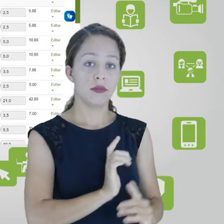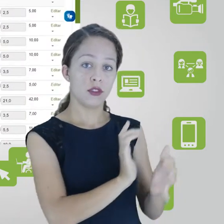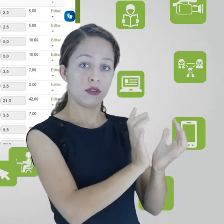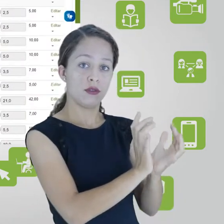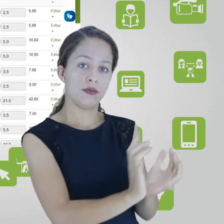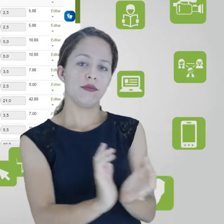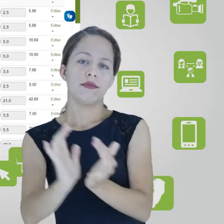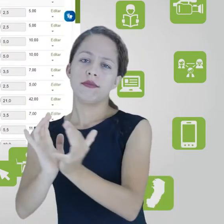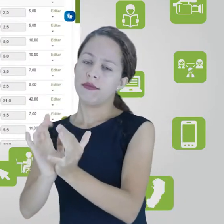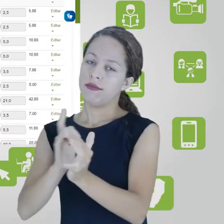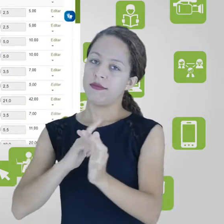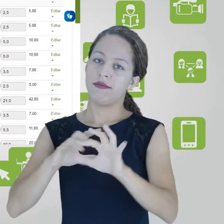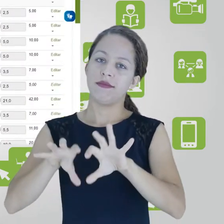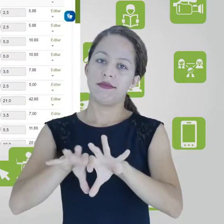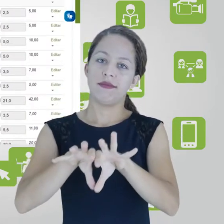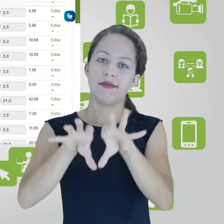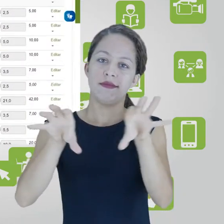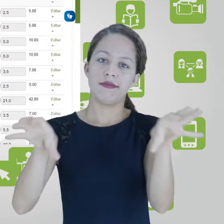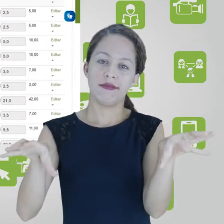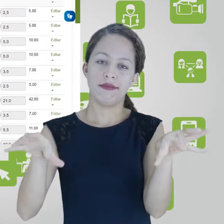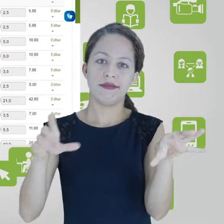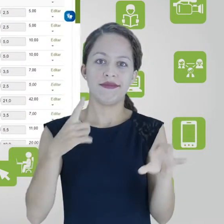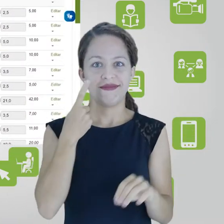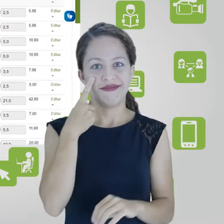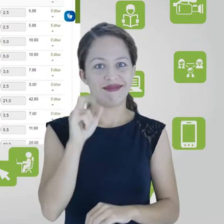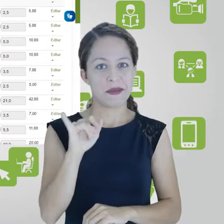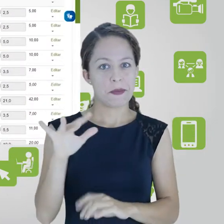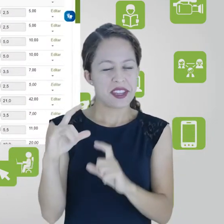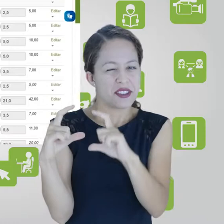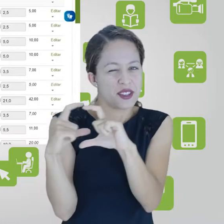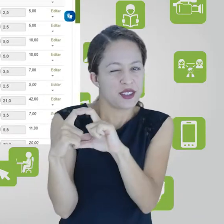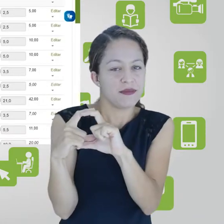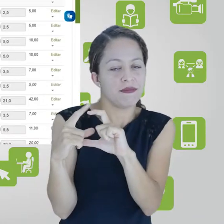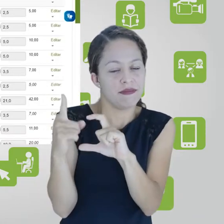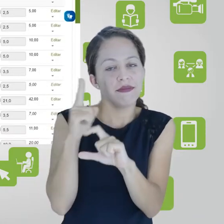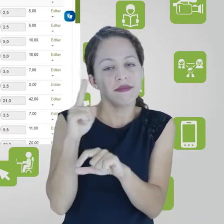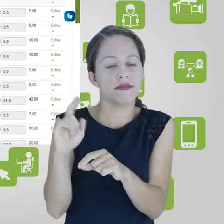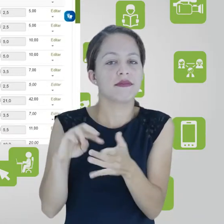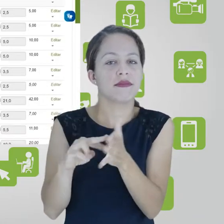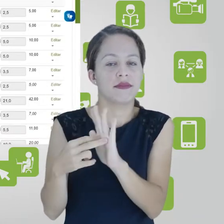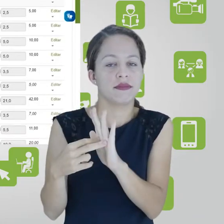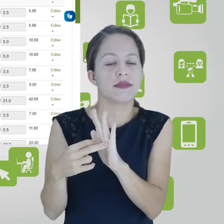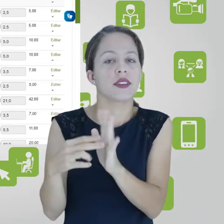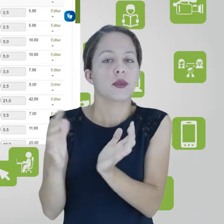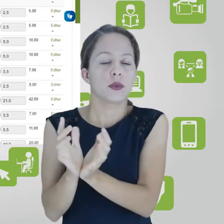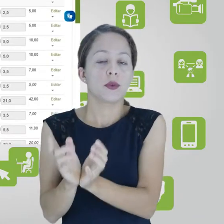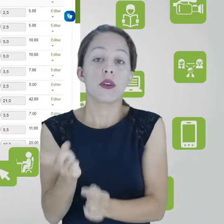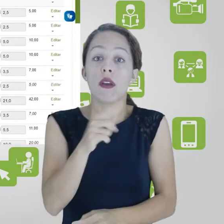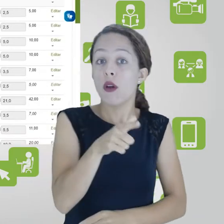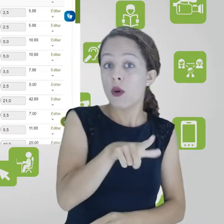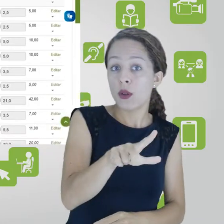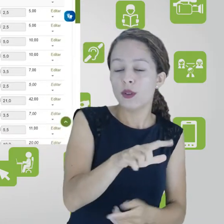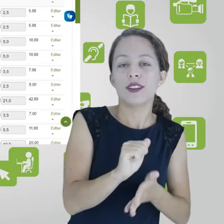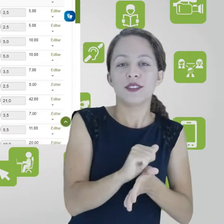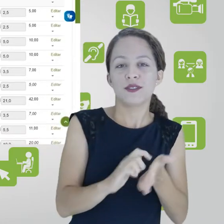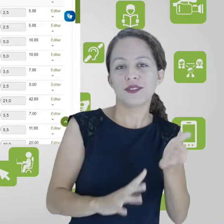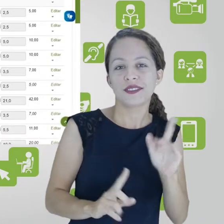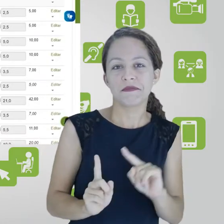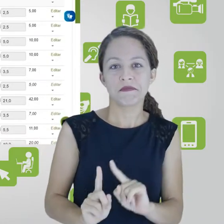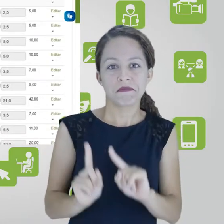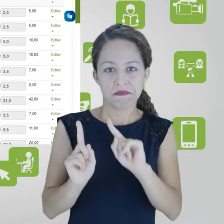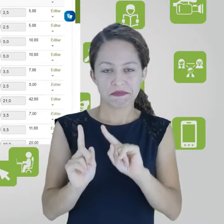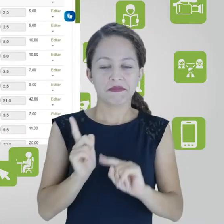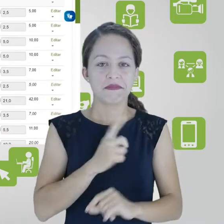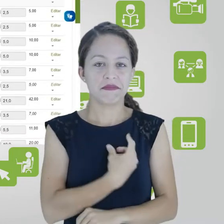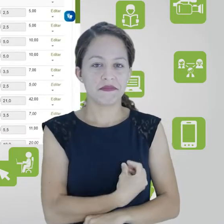Esses daqui são categorias. Os que estão com esse sinal aqui, ok? E esse aqui é a atividade.